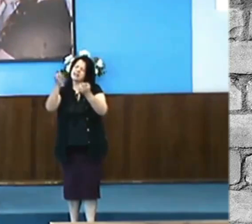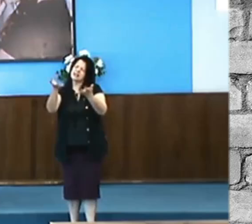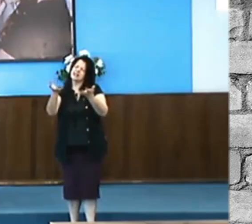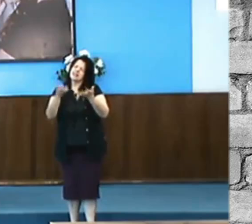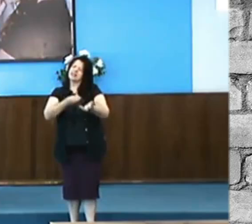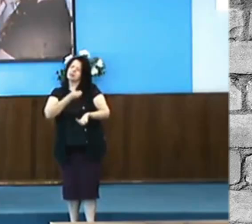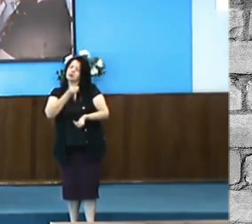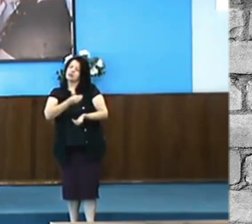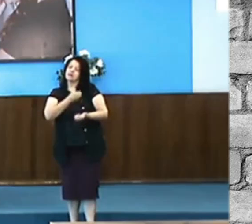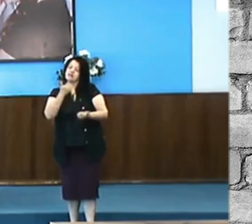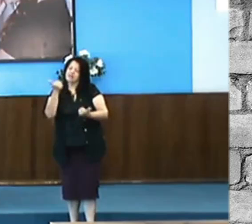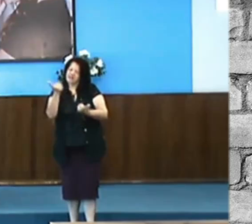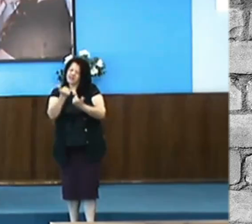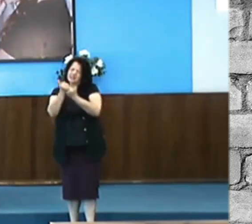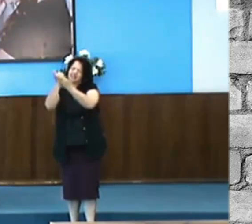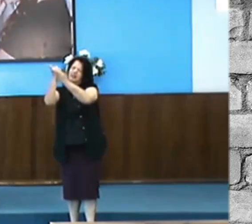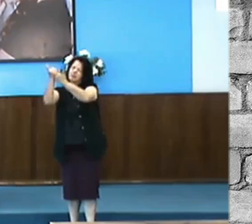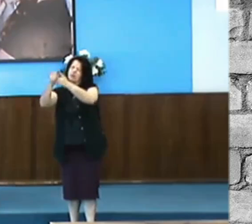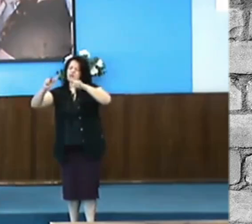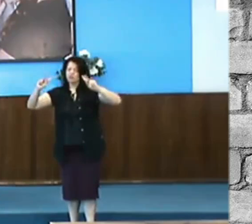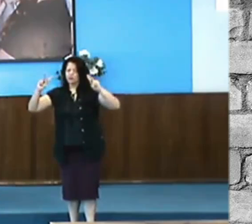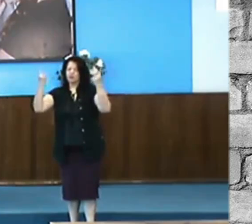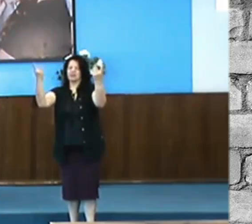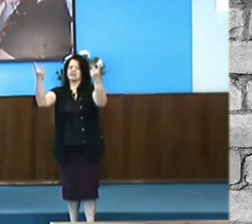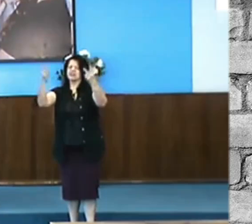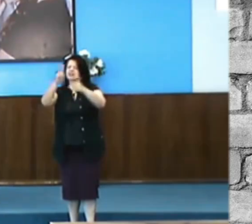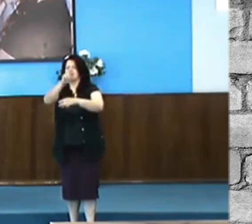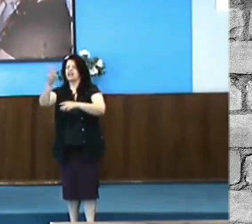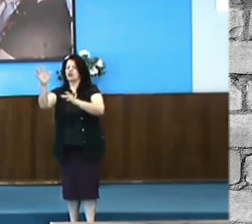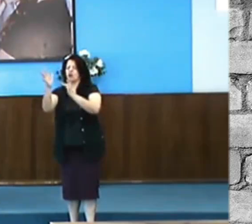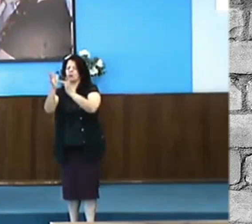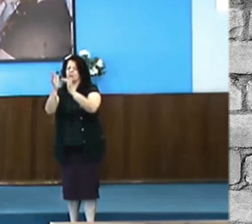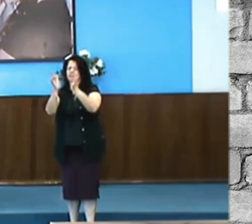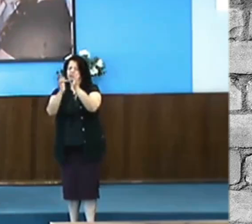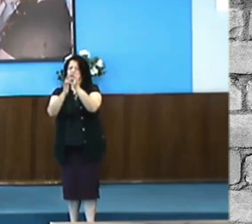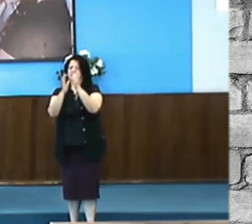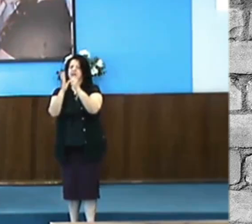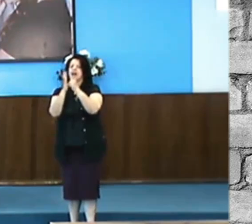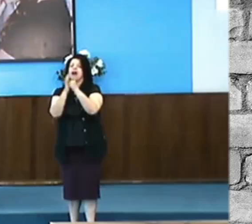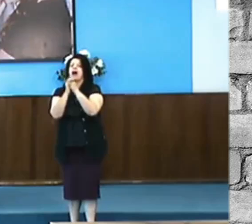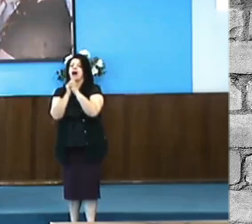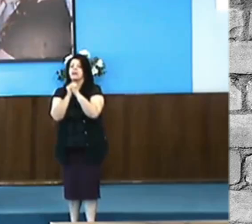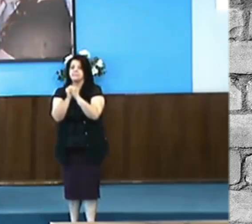queremos estar apoiados e queremos vencer. Em nome de Jesus, amém.